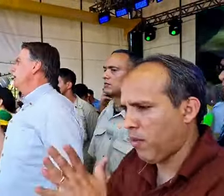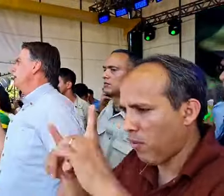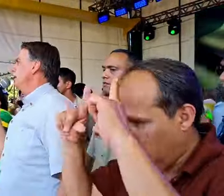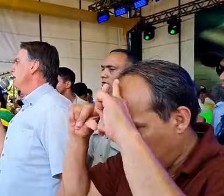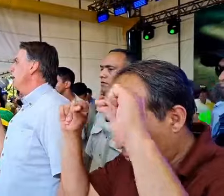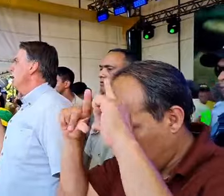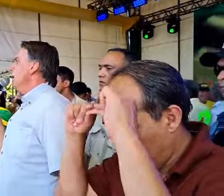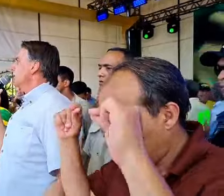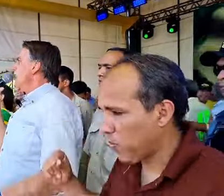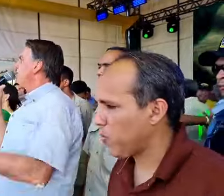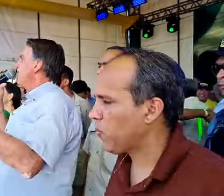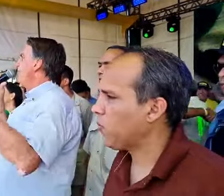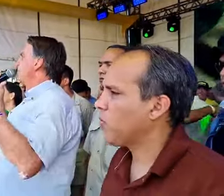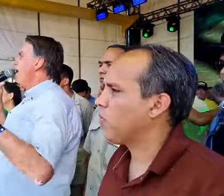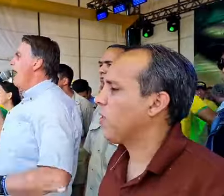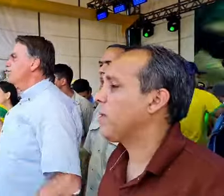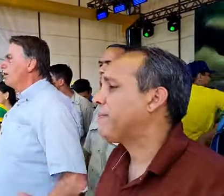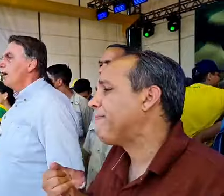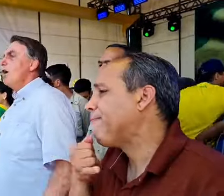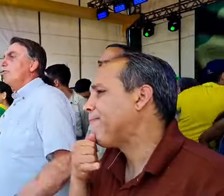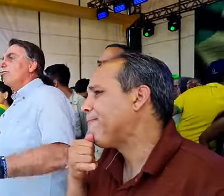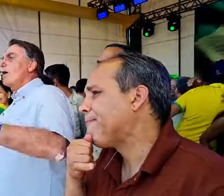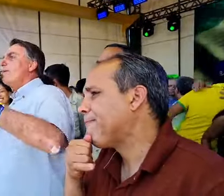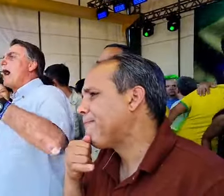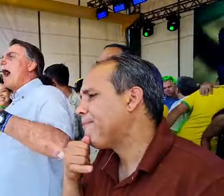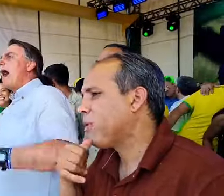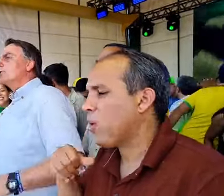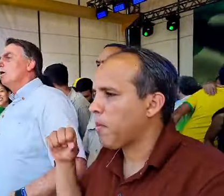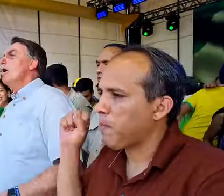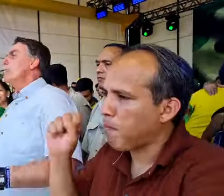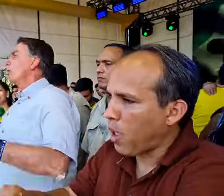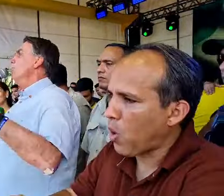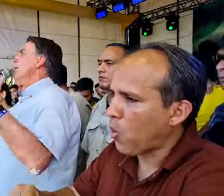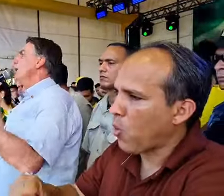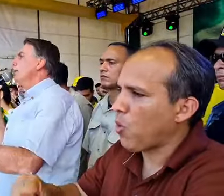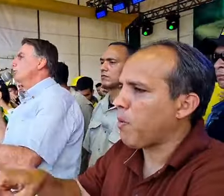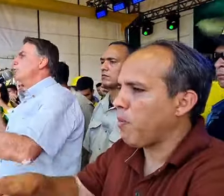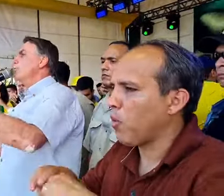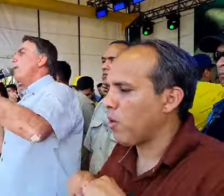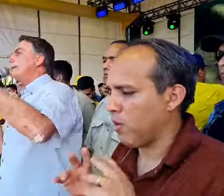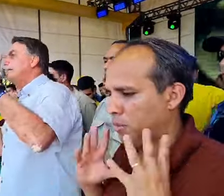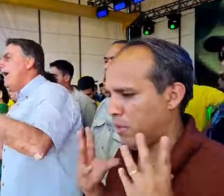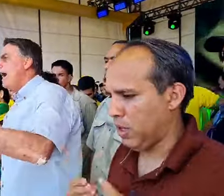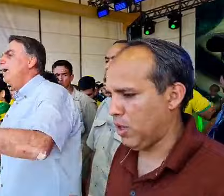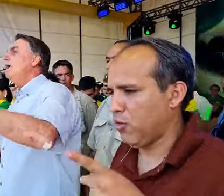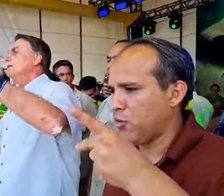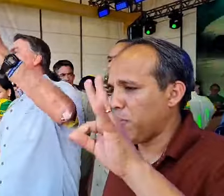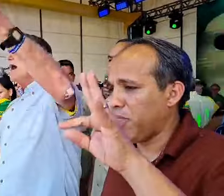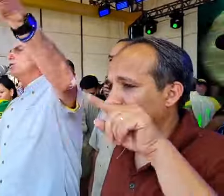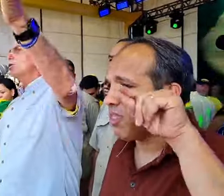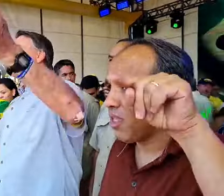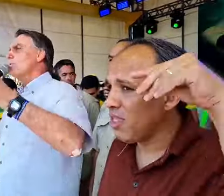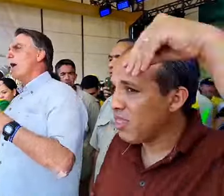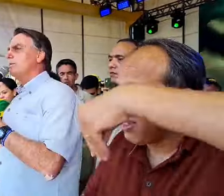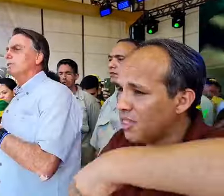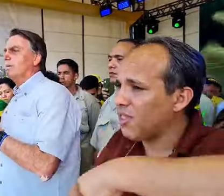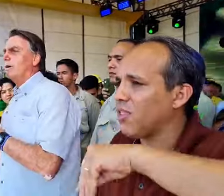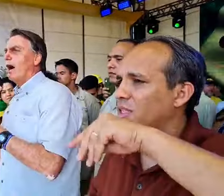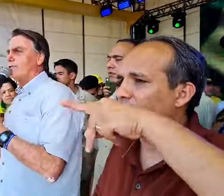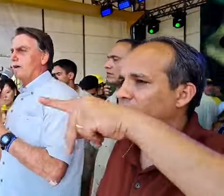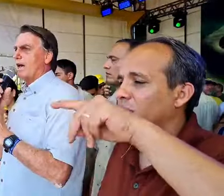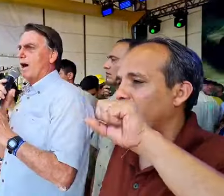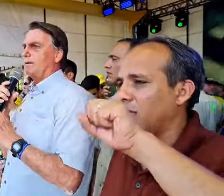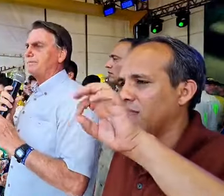enfermeiros, que infelizmente foi barrado pelo ministro do PT dentro do